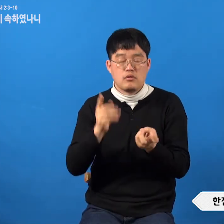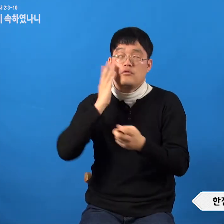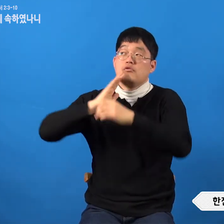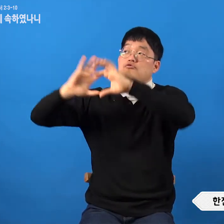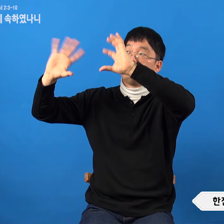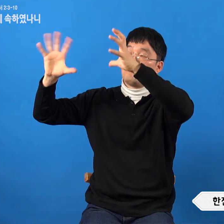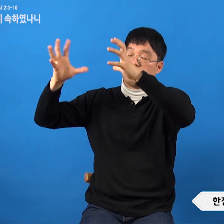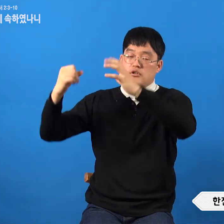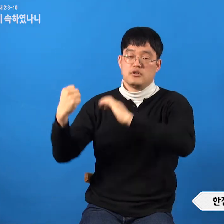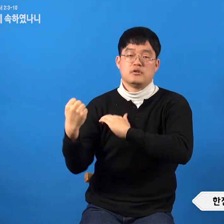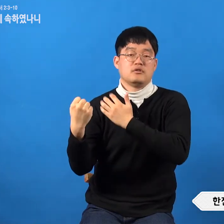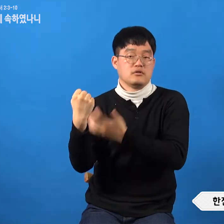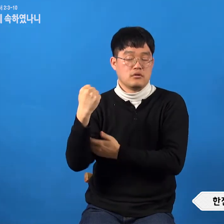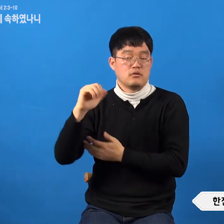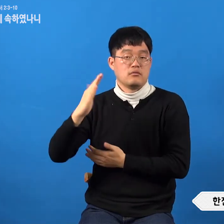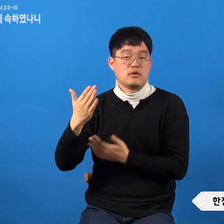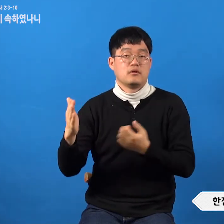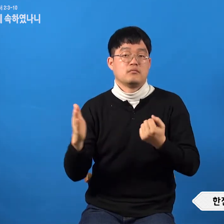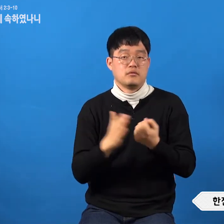능력이기 때문이죠.